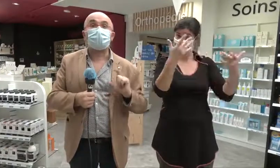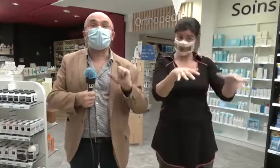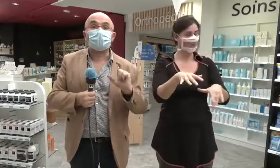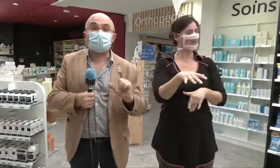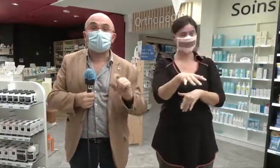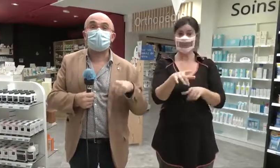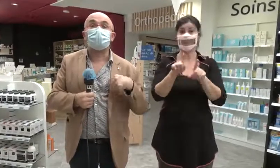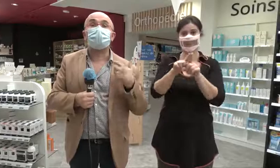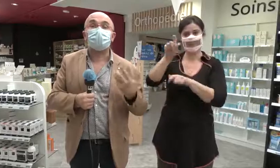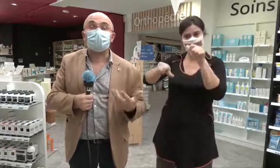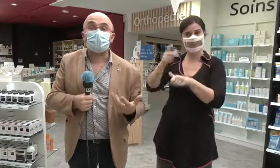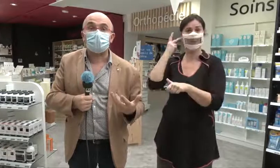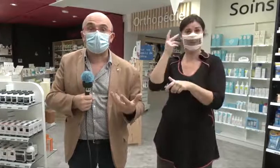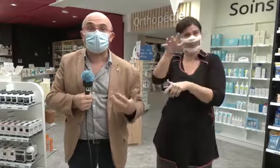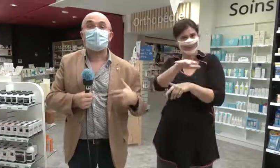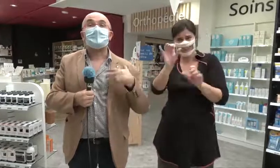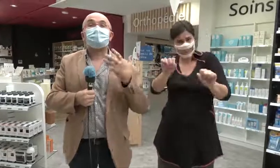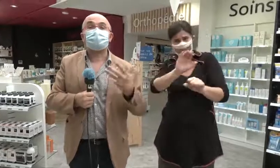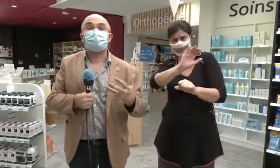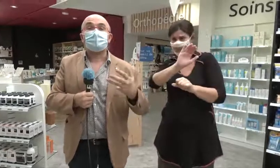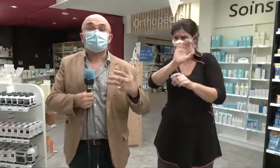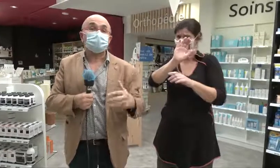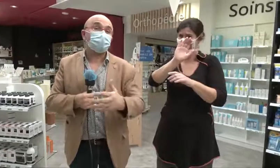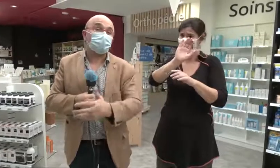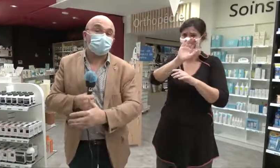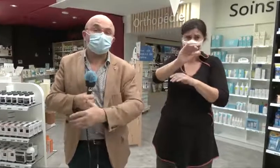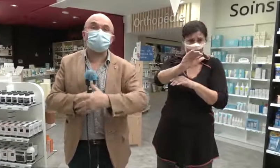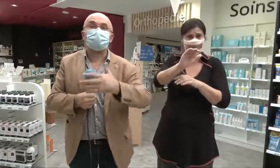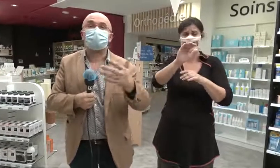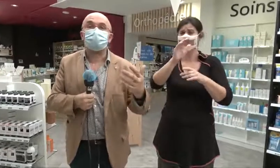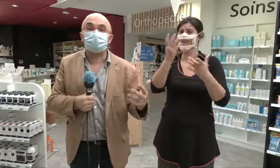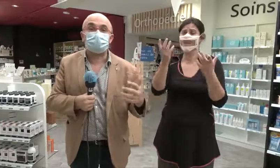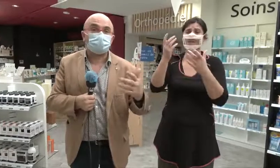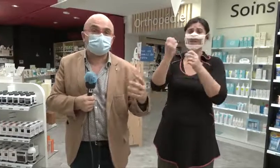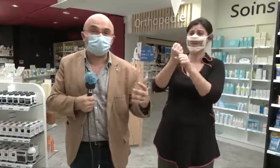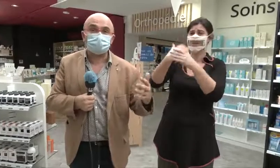sourdes, mais également, vous pouvez faire appel à elle si vous êtes commerçant, si